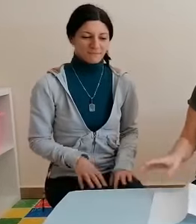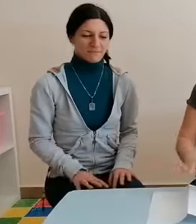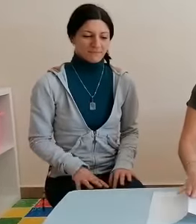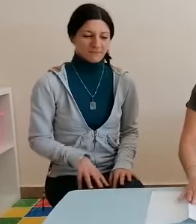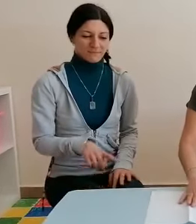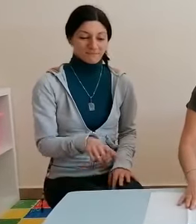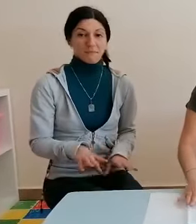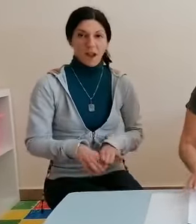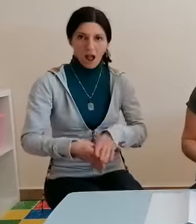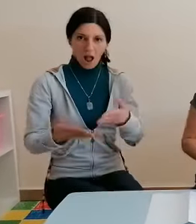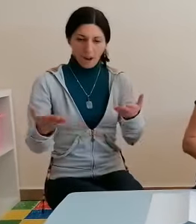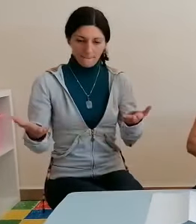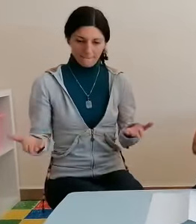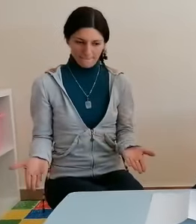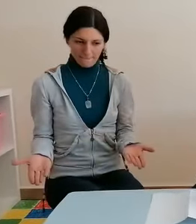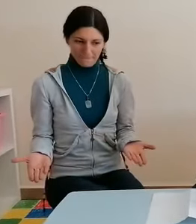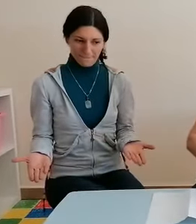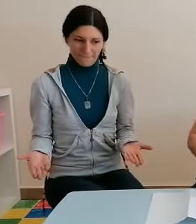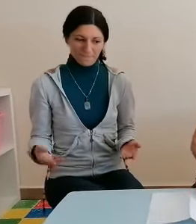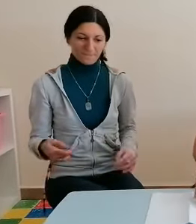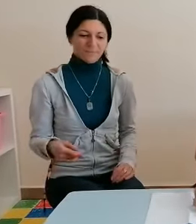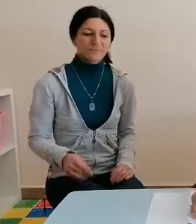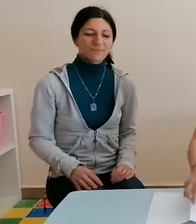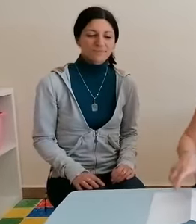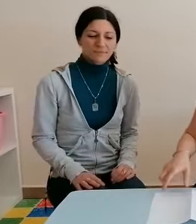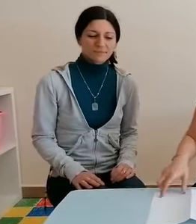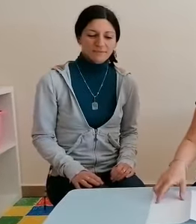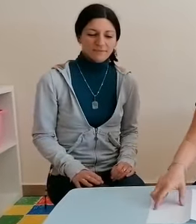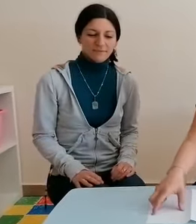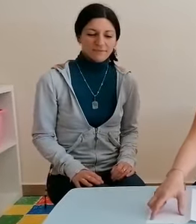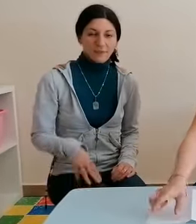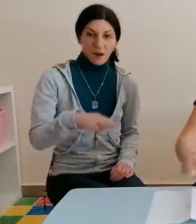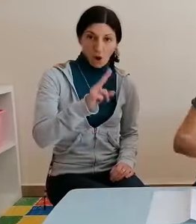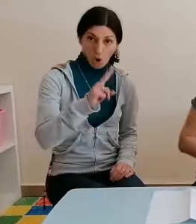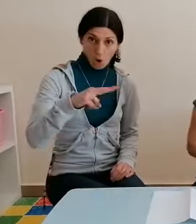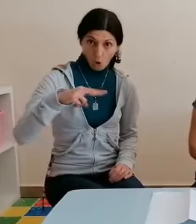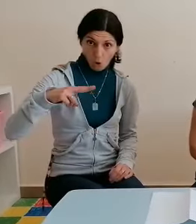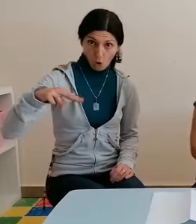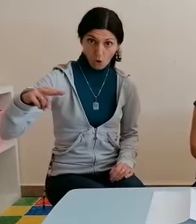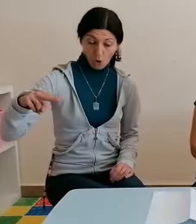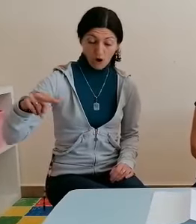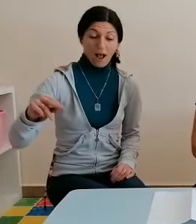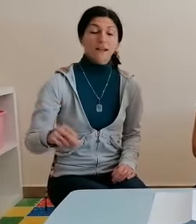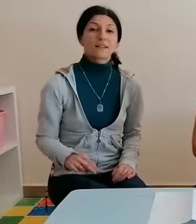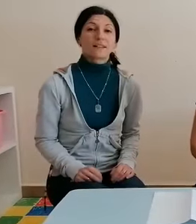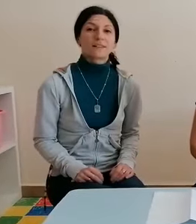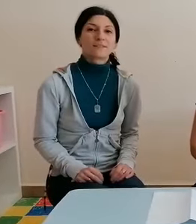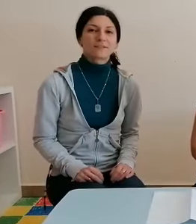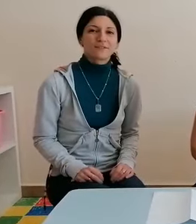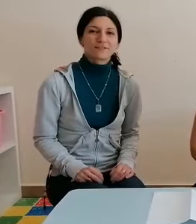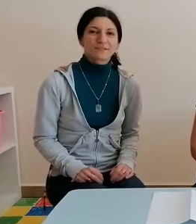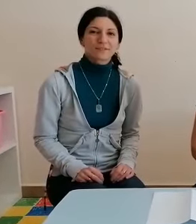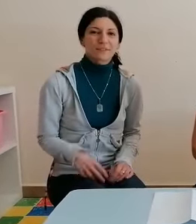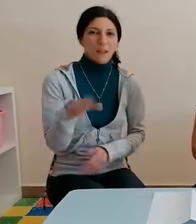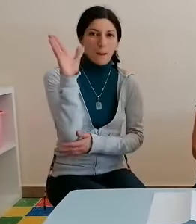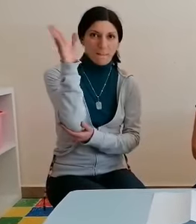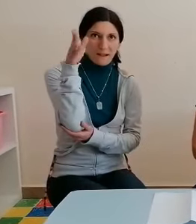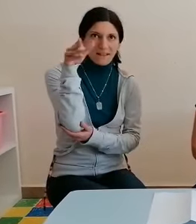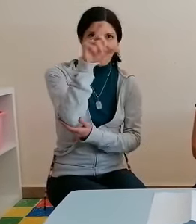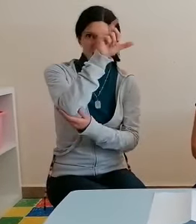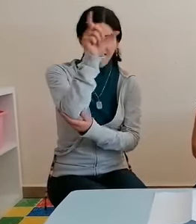Ecco, così. E queste tre parti dovranno essere colorate dei colori della bandiera